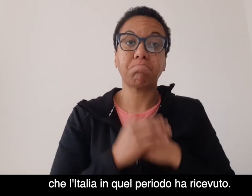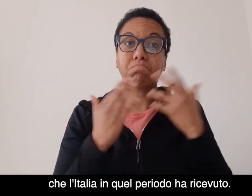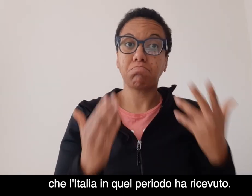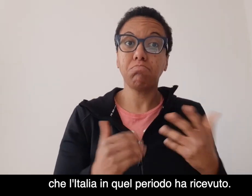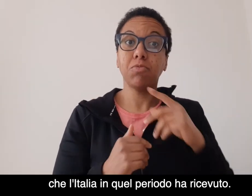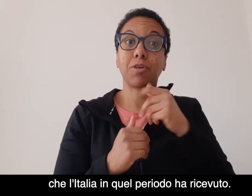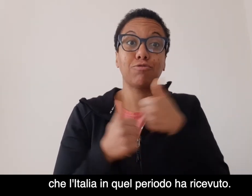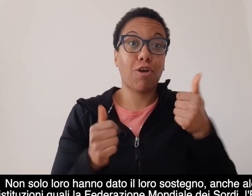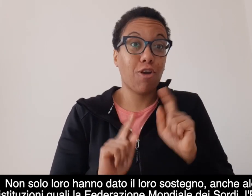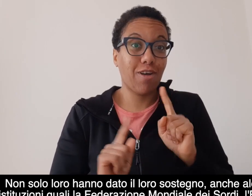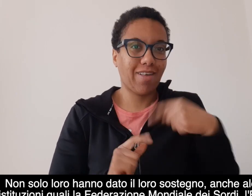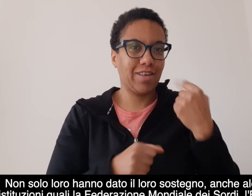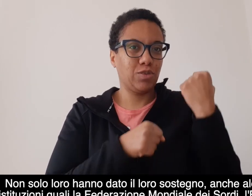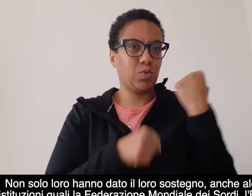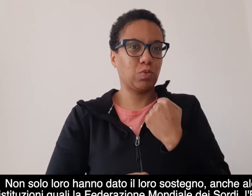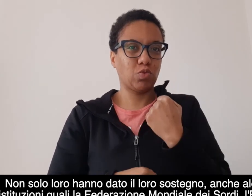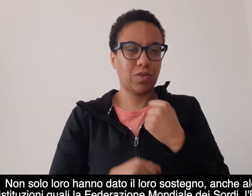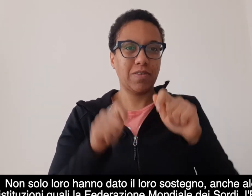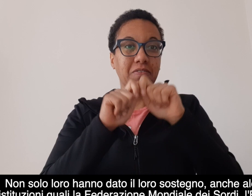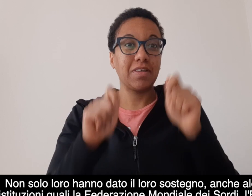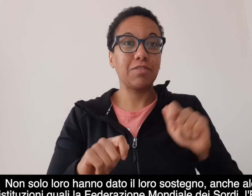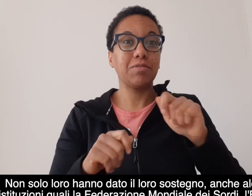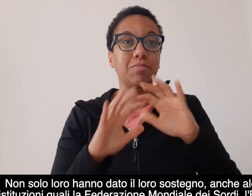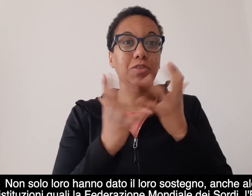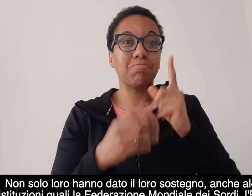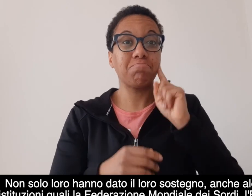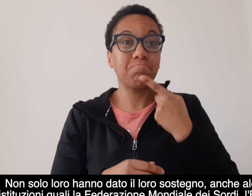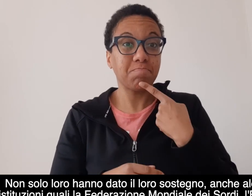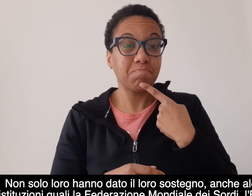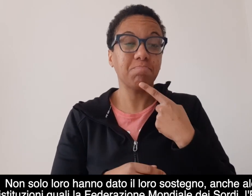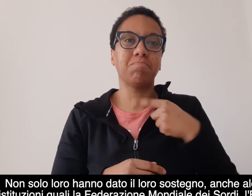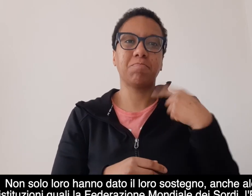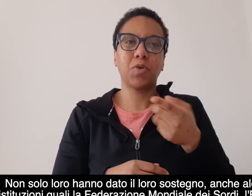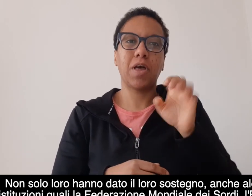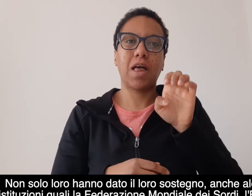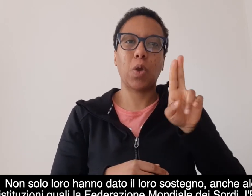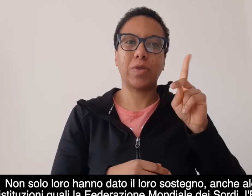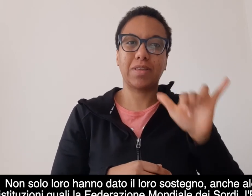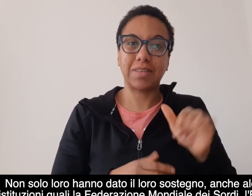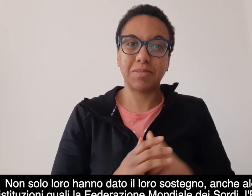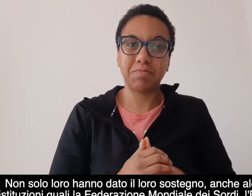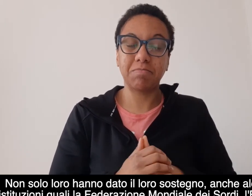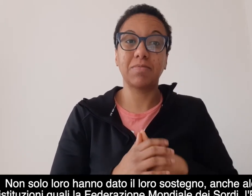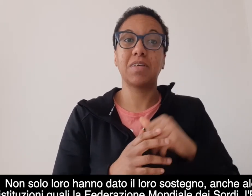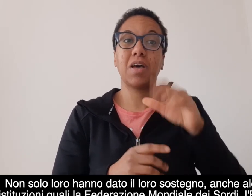non solo loro hanno dato il loro sostegno anche alcune istituzioni quali la federazione mondiale dei di gaudì